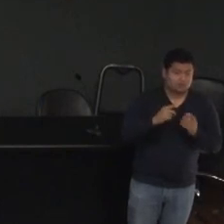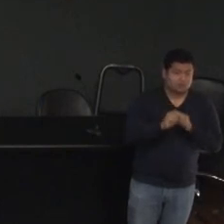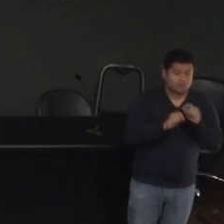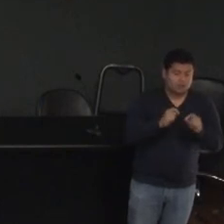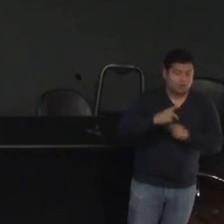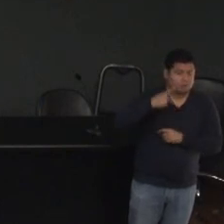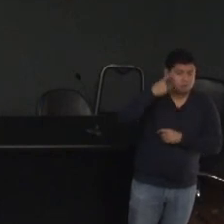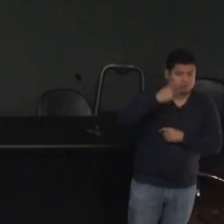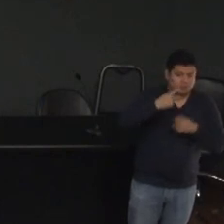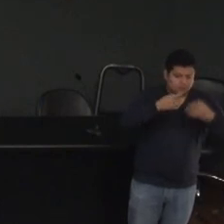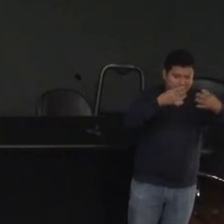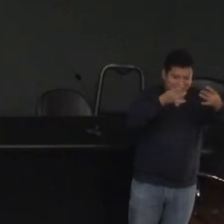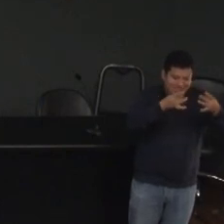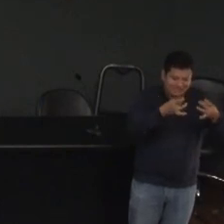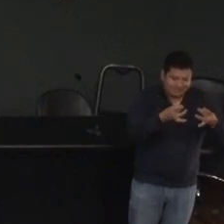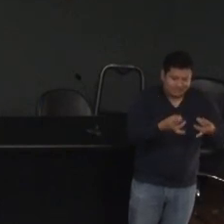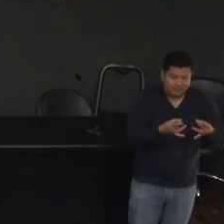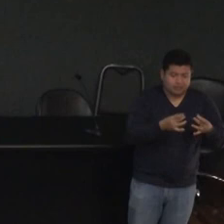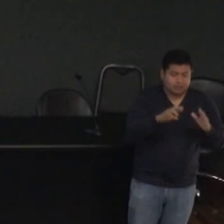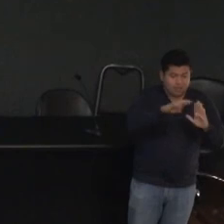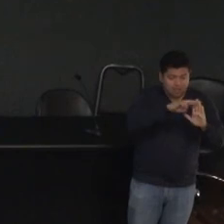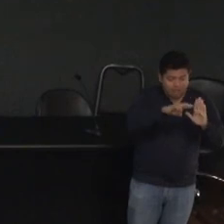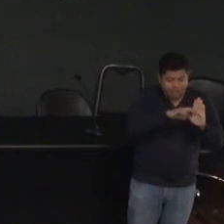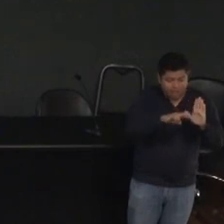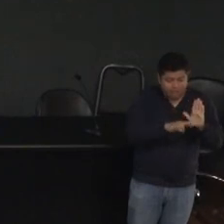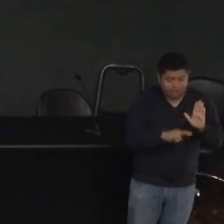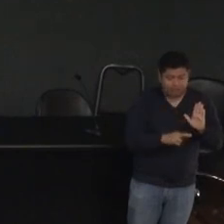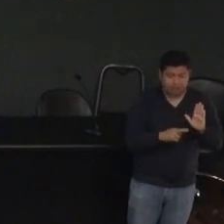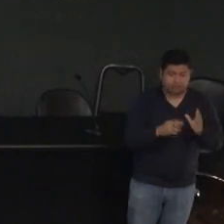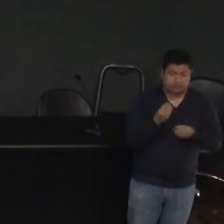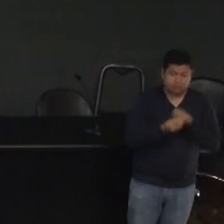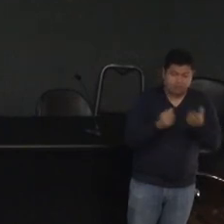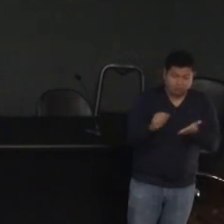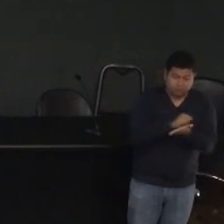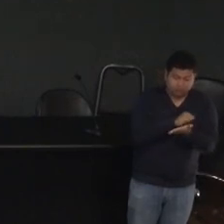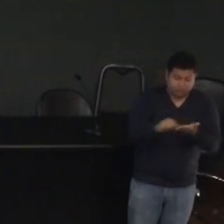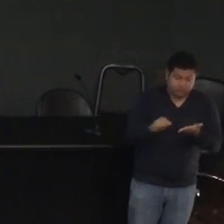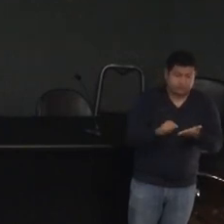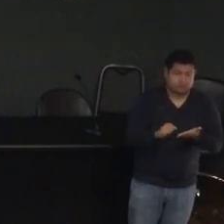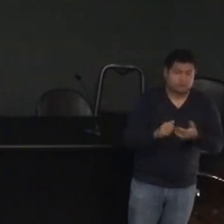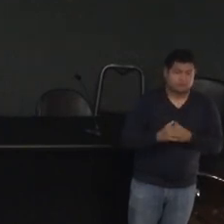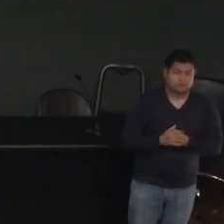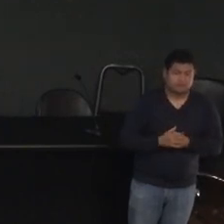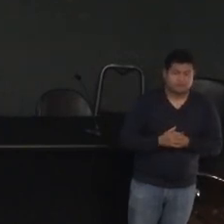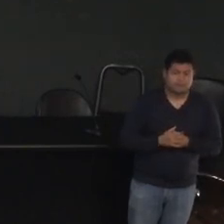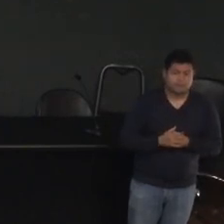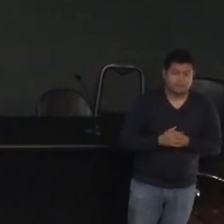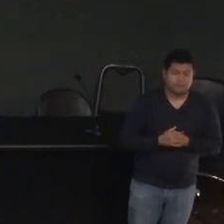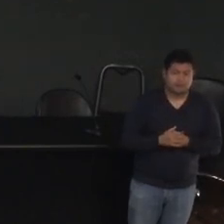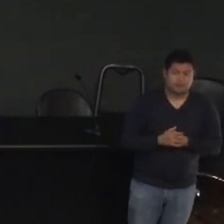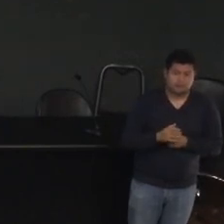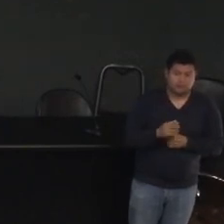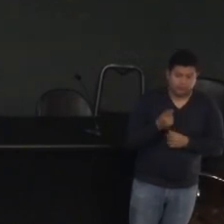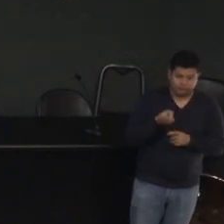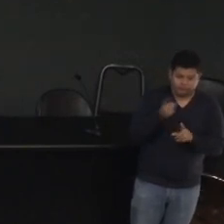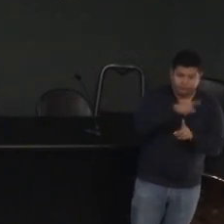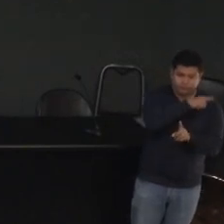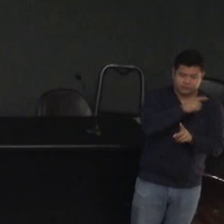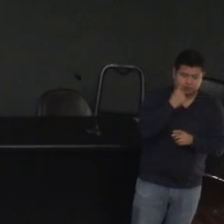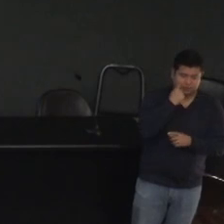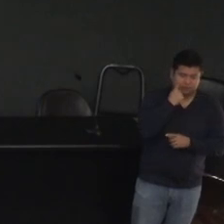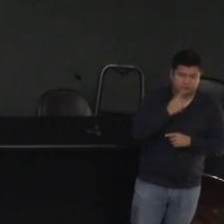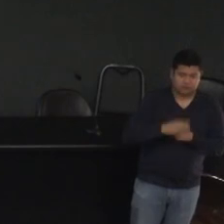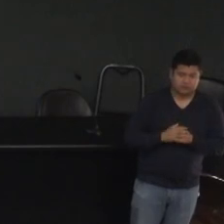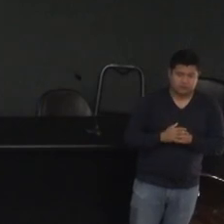específica de descarte destes documentos que é uma política dentro daquelas vão voltar aqui ó quando